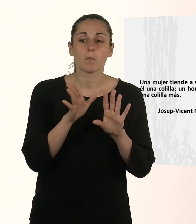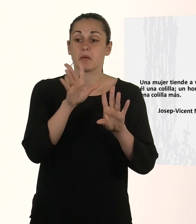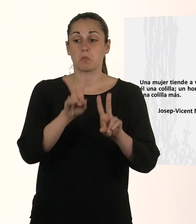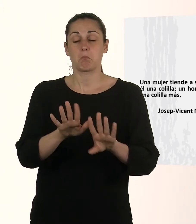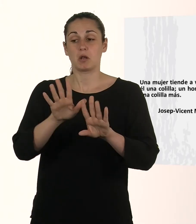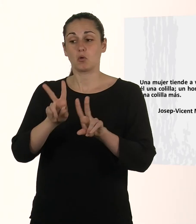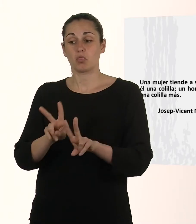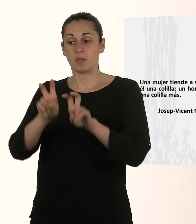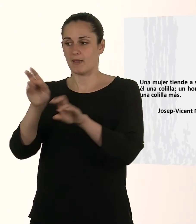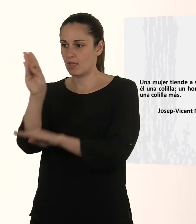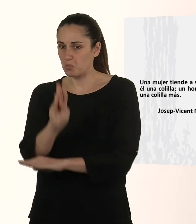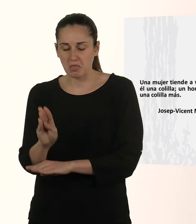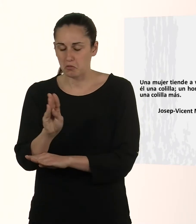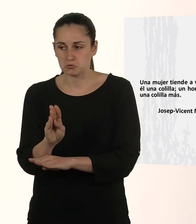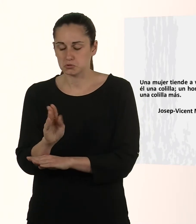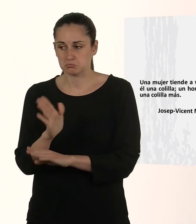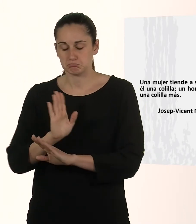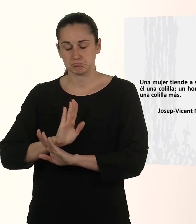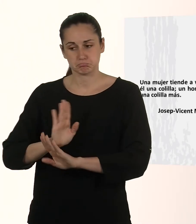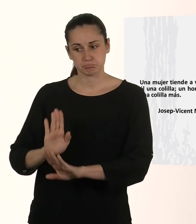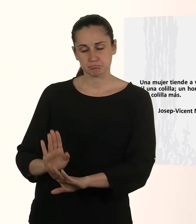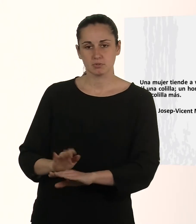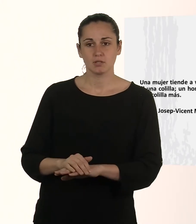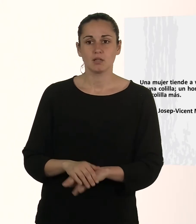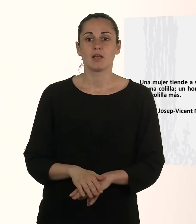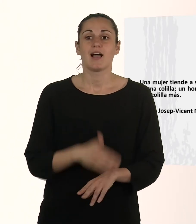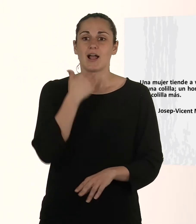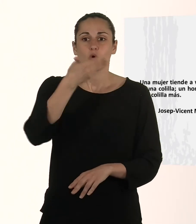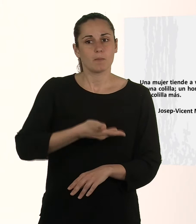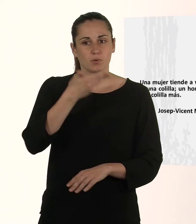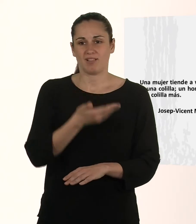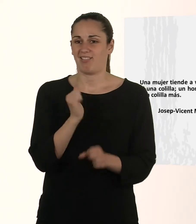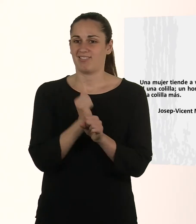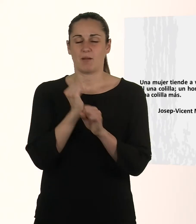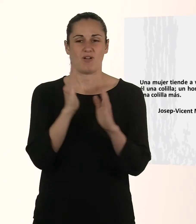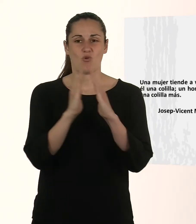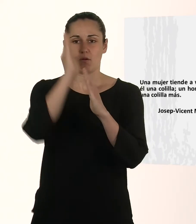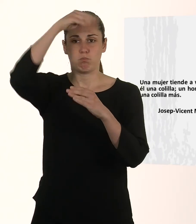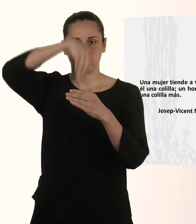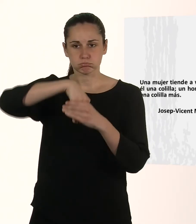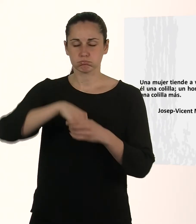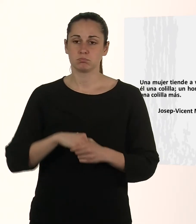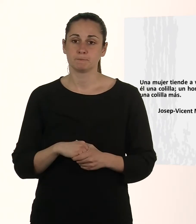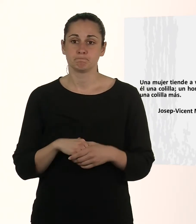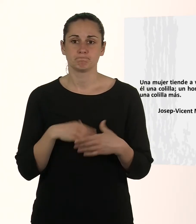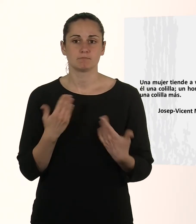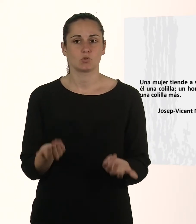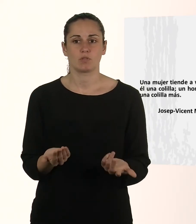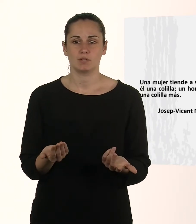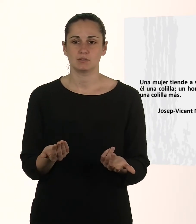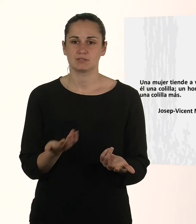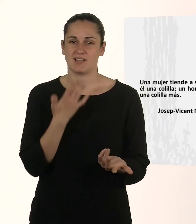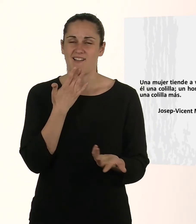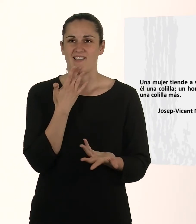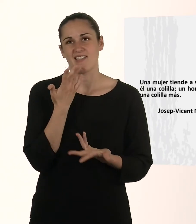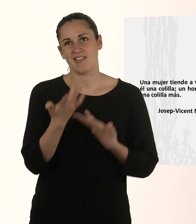¿no? Y una cosa que está ahí, la patata caliente, es el trabajo doméstico, ¿vale? Entonces, ahí es muy